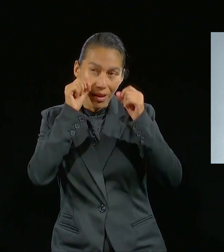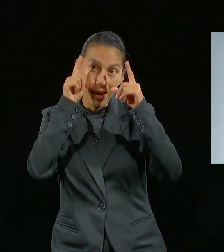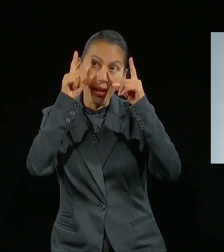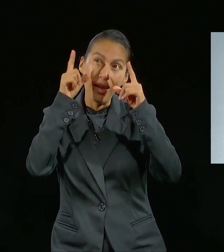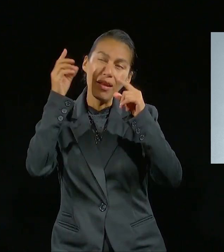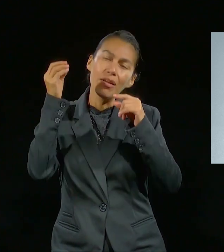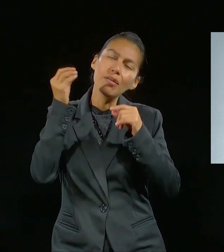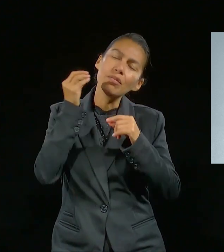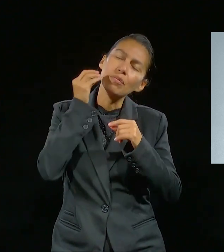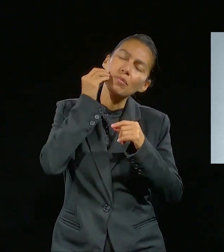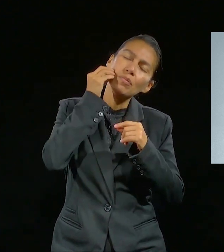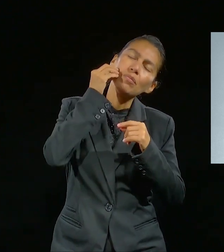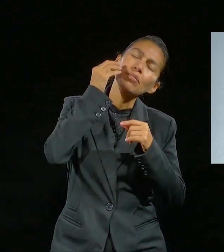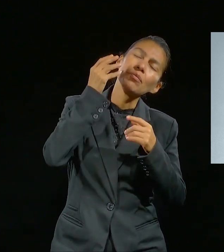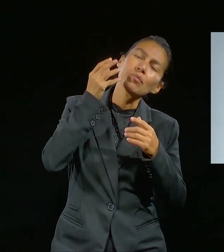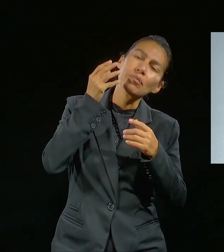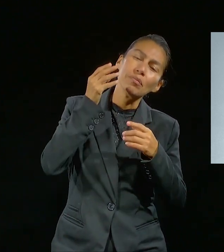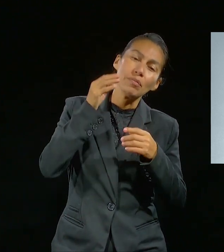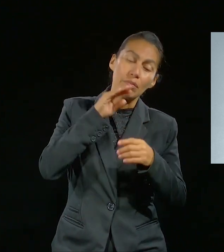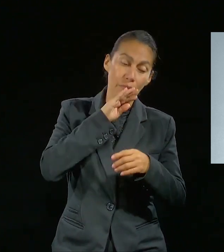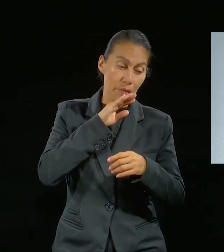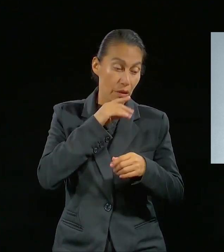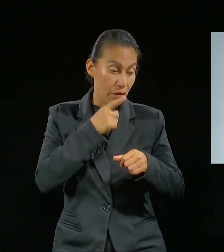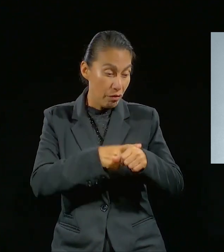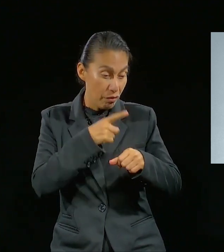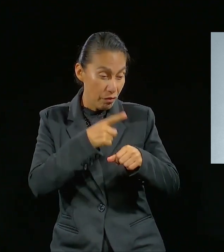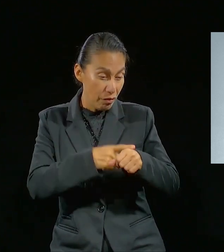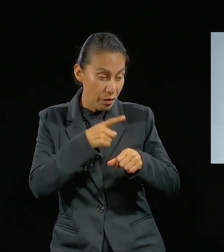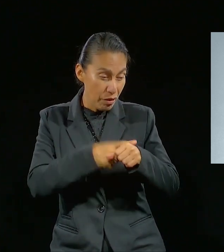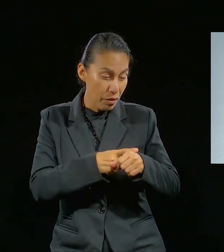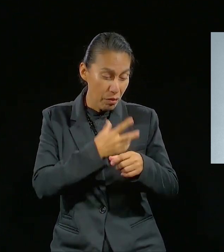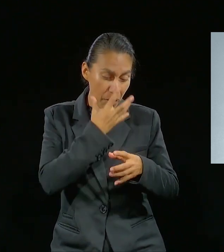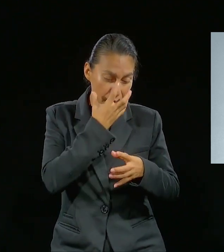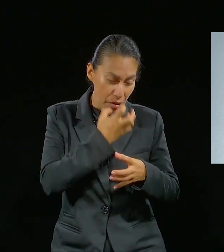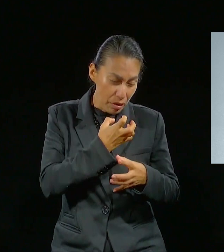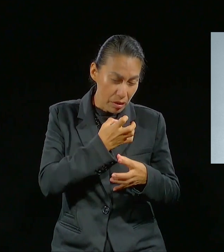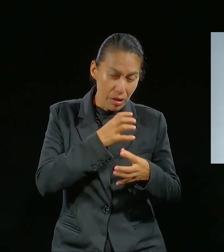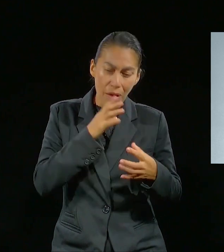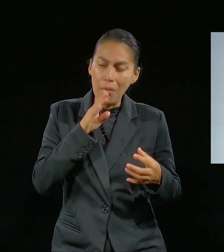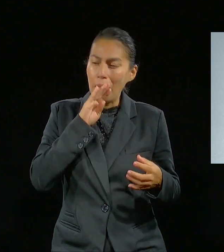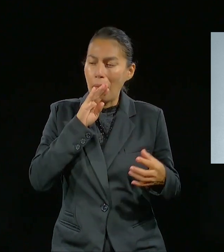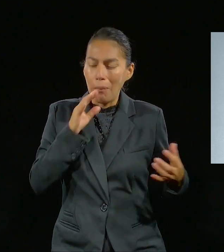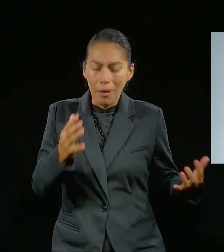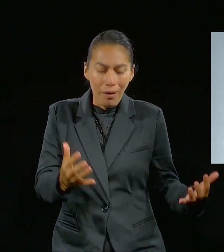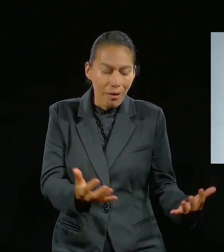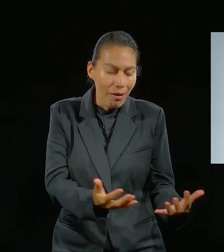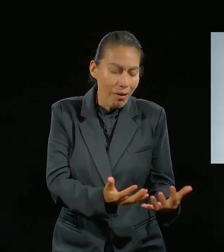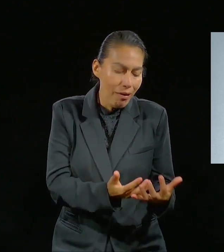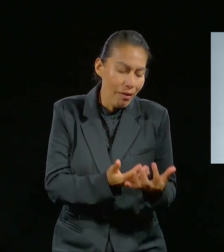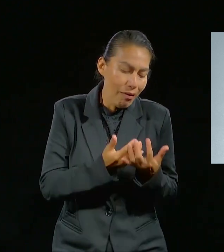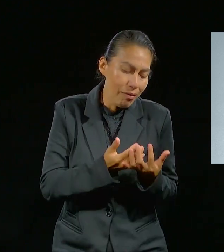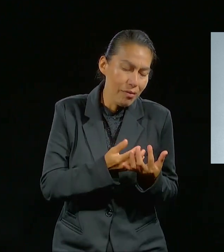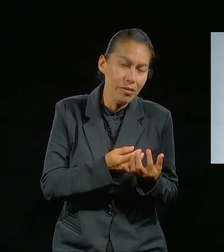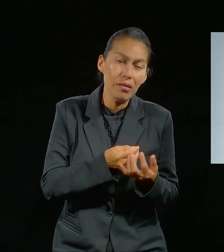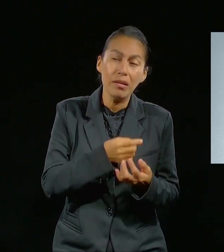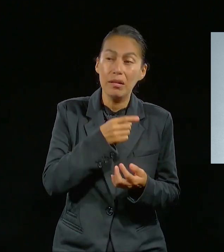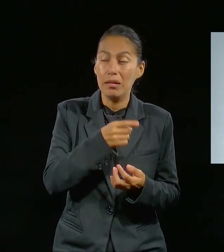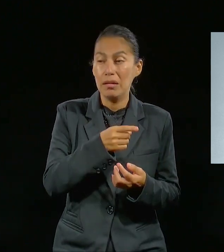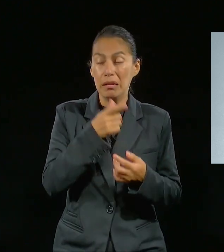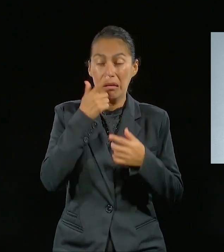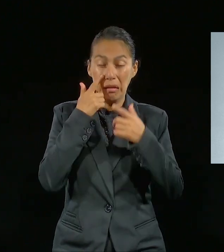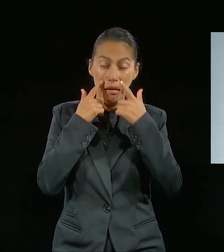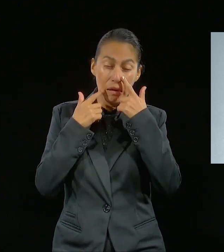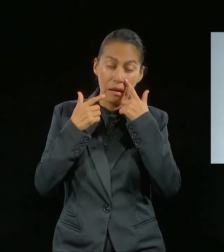besaban. Enfermo y triste, te salvó su anhelo, que solo el llanto por su bien